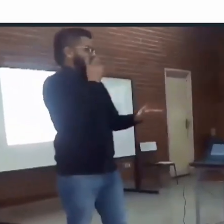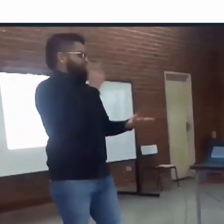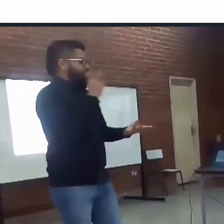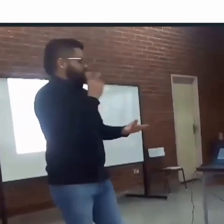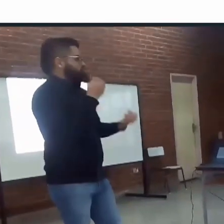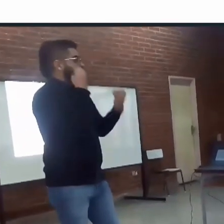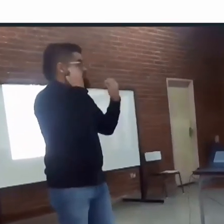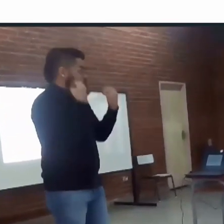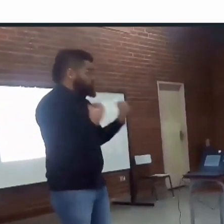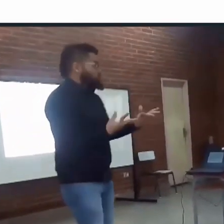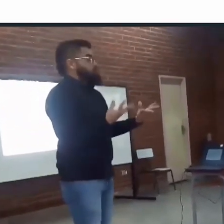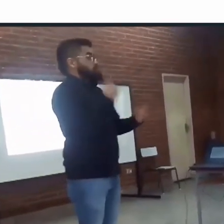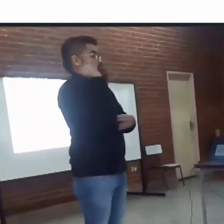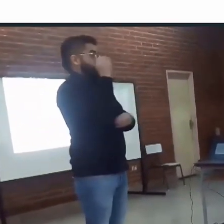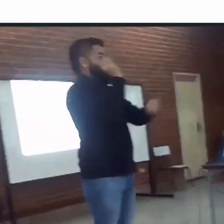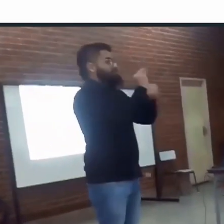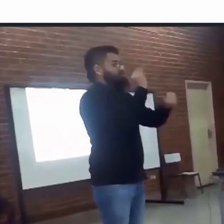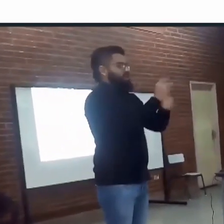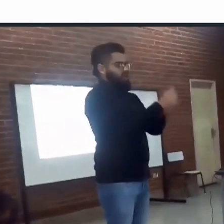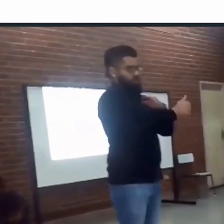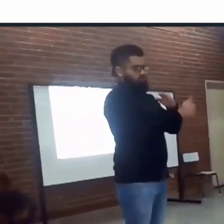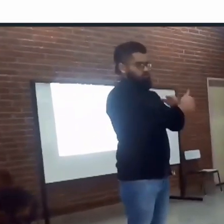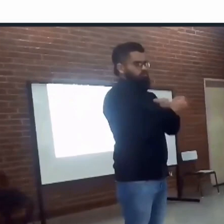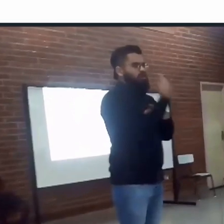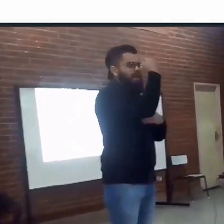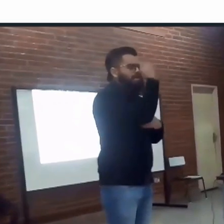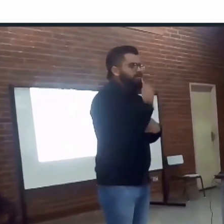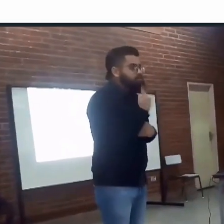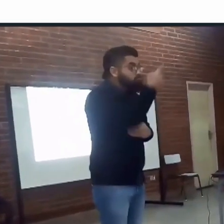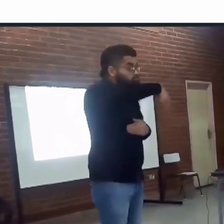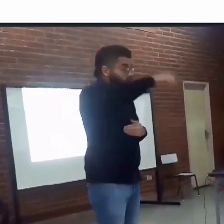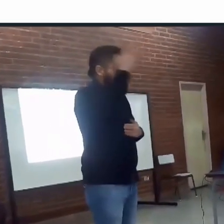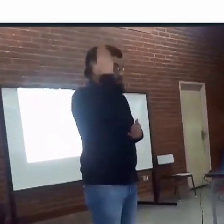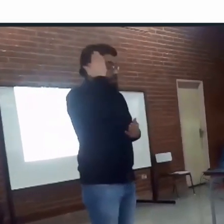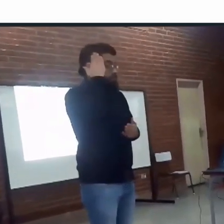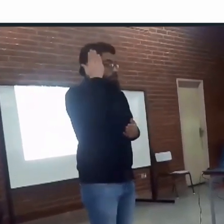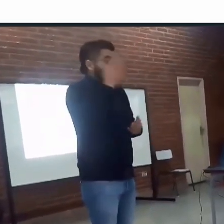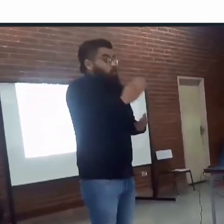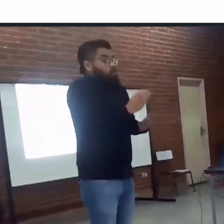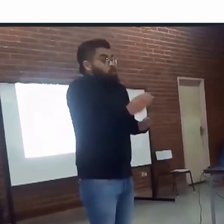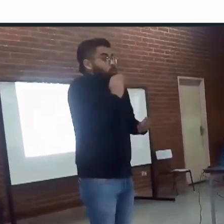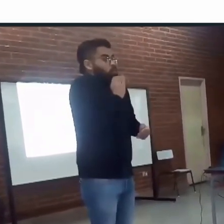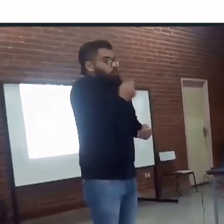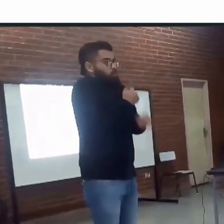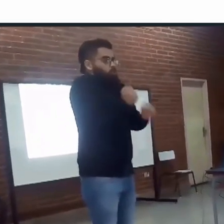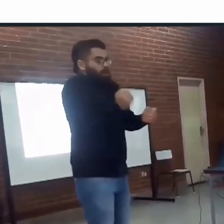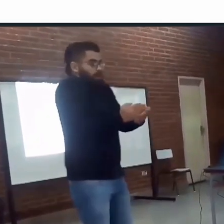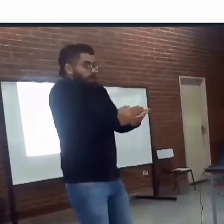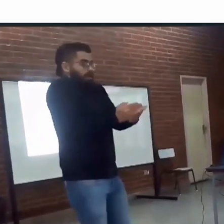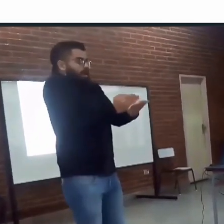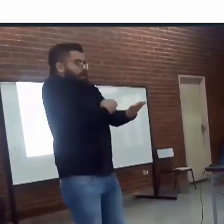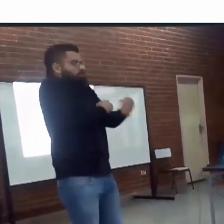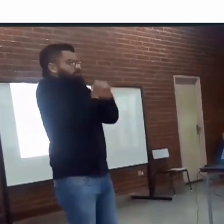llamo Patricia. Entonces ellos, cuando yo me inicié en el 2020 como